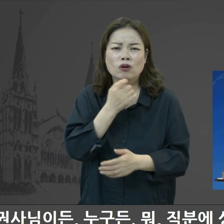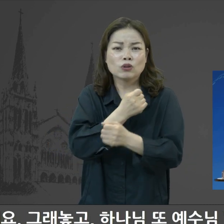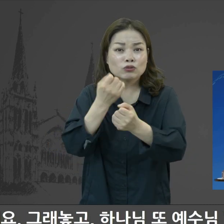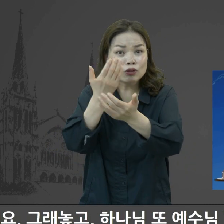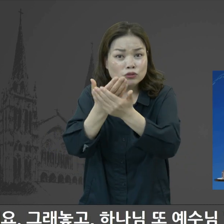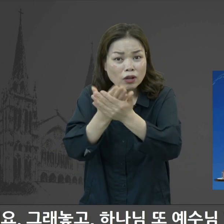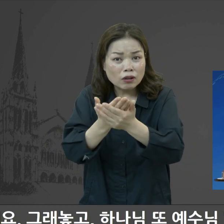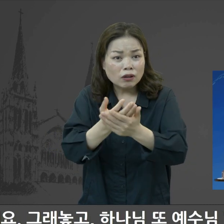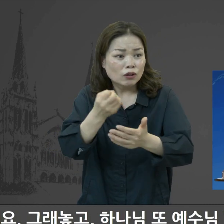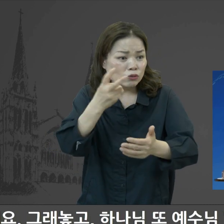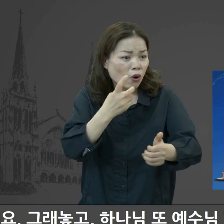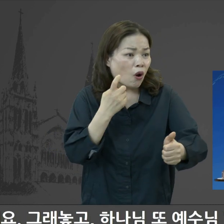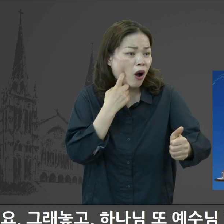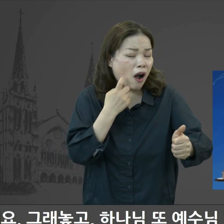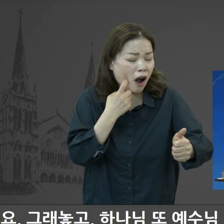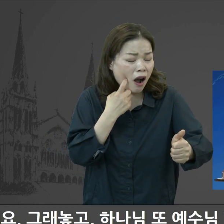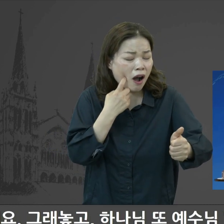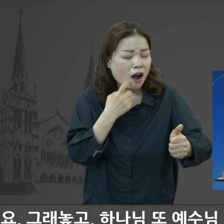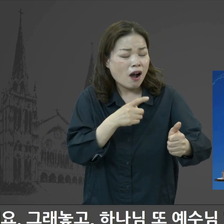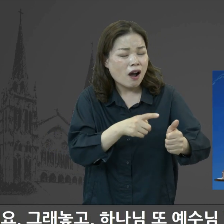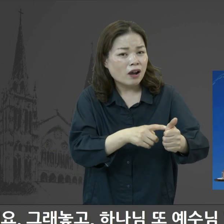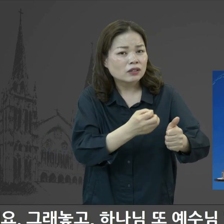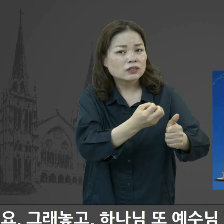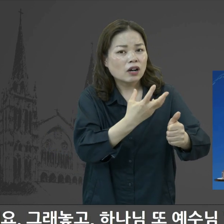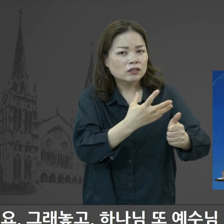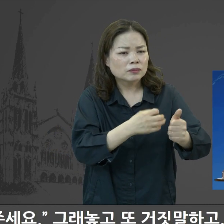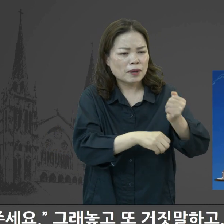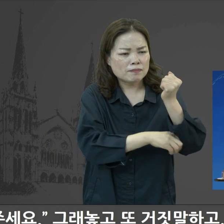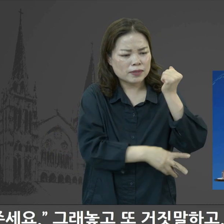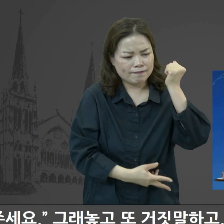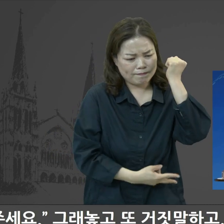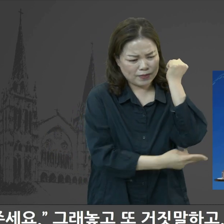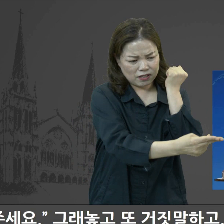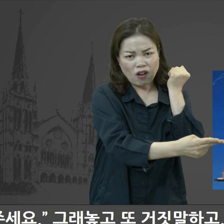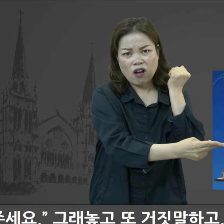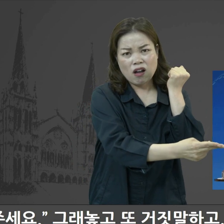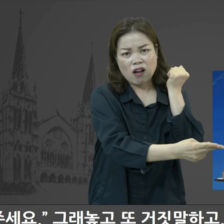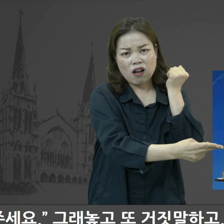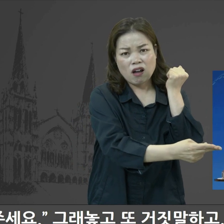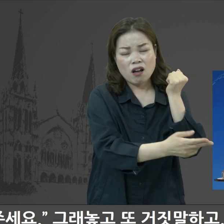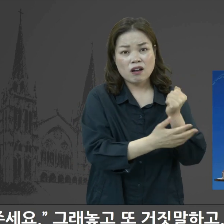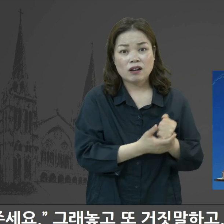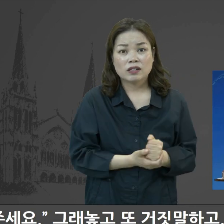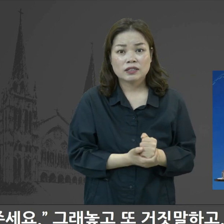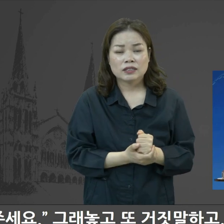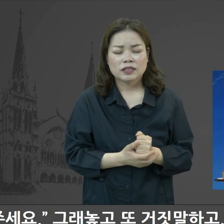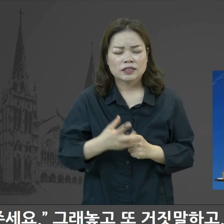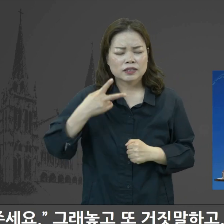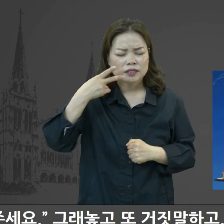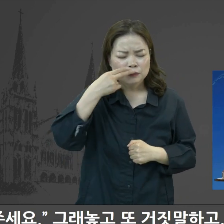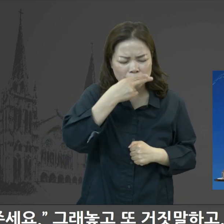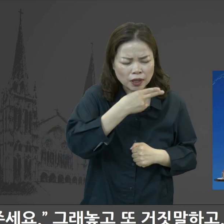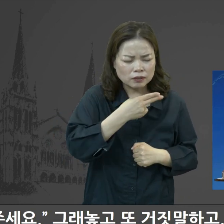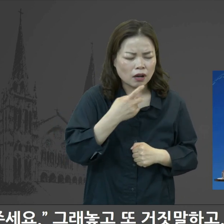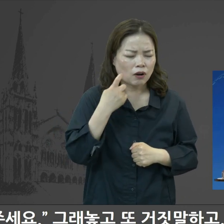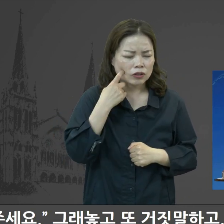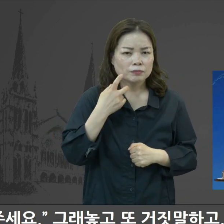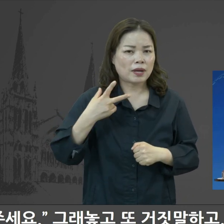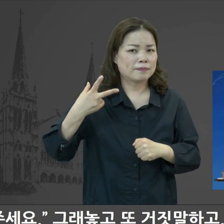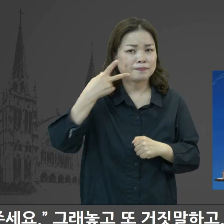주세요. 그래놓고 또 거짓말하고. 이거는요, 거짓말의 뿌리를 뽑으셔야 돼요. 정말요, 금식을 하면서라도 뽑아야